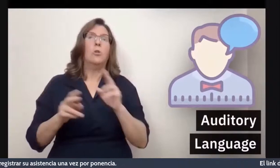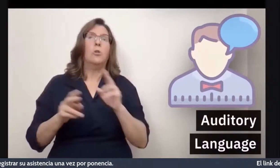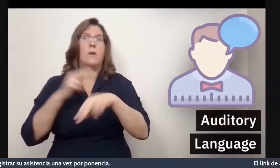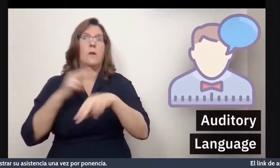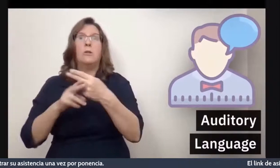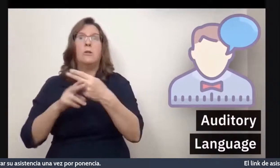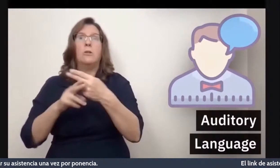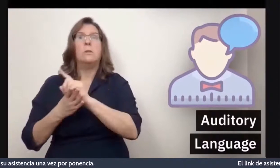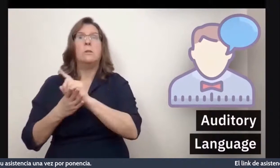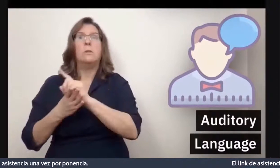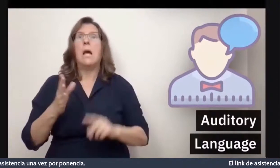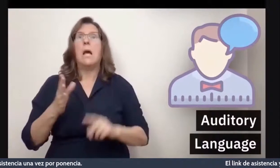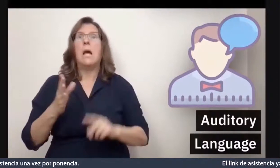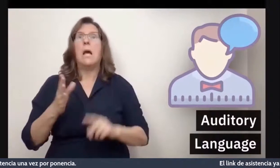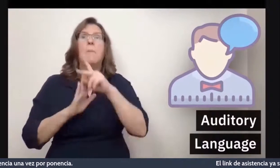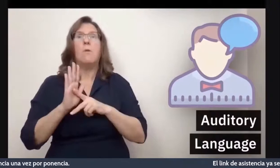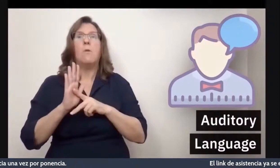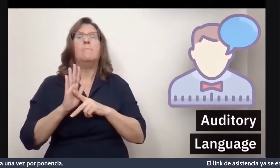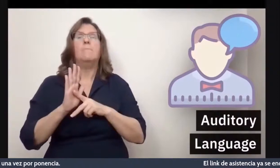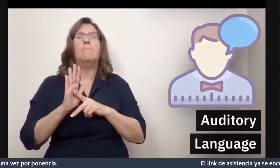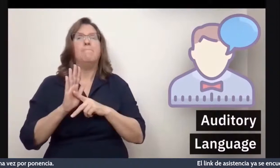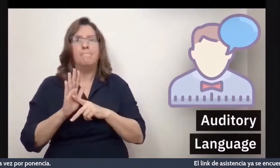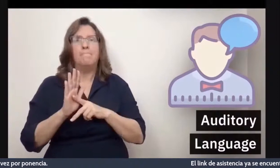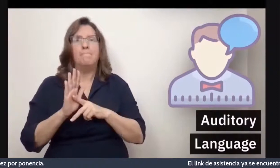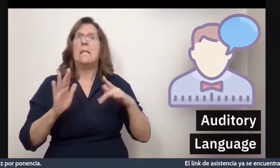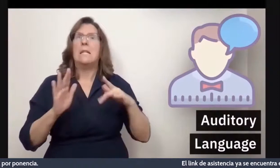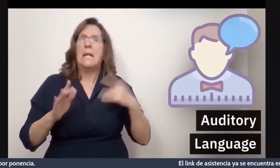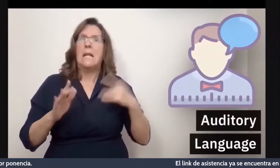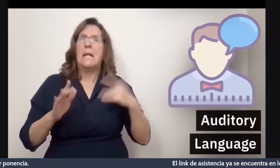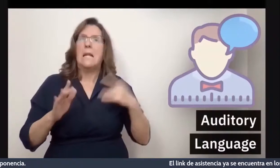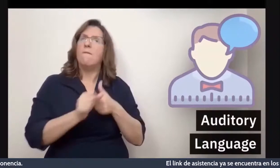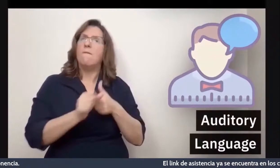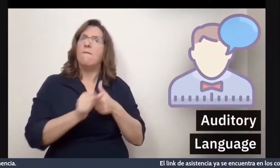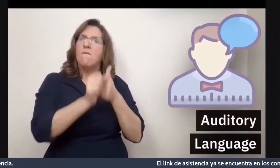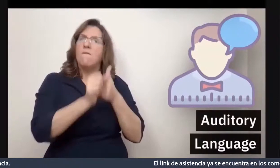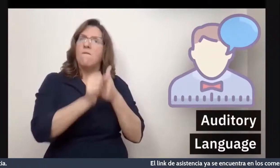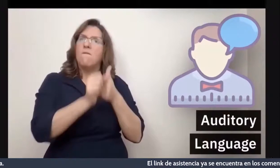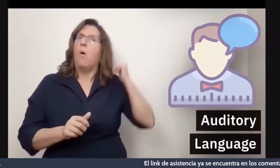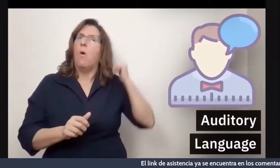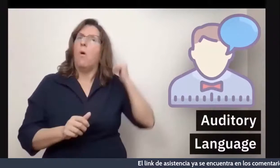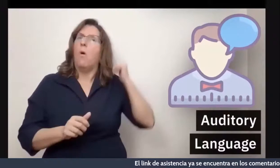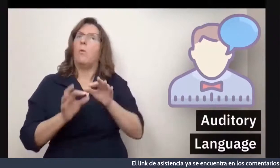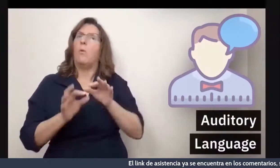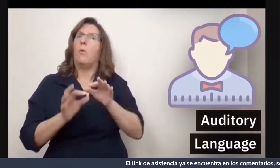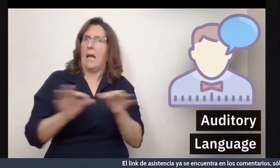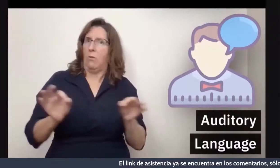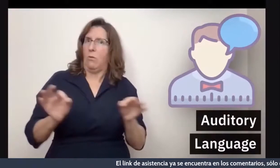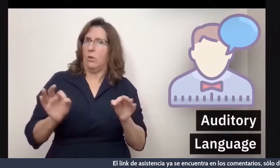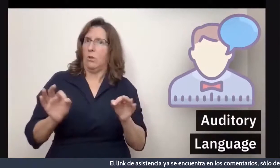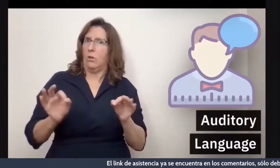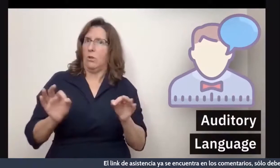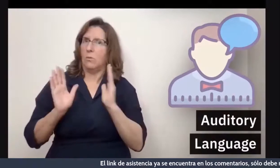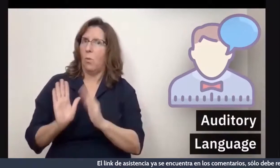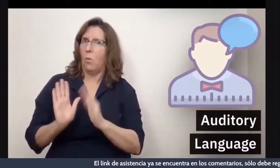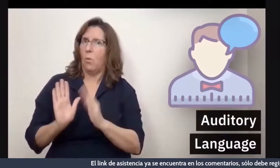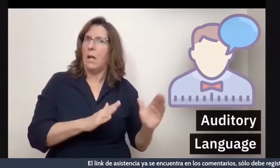están dominando en ese lenguaje auditivo, verbal, en los enfoques, mostrando cómo se da la